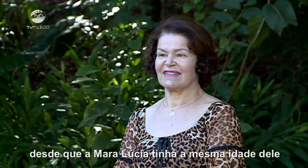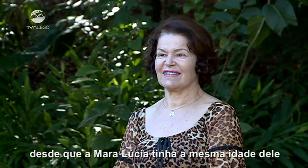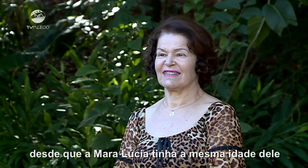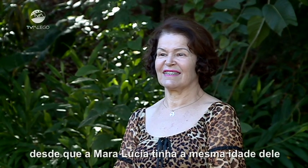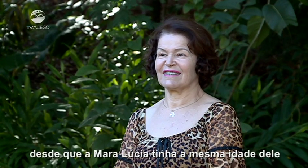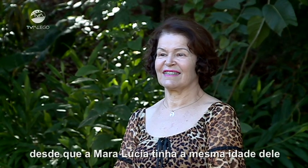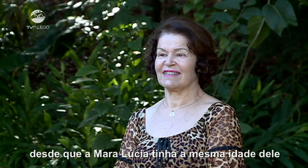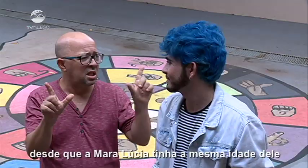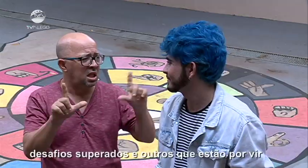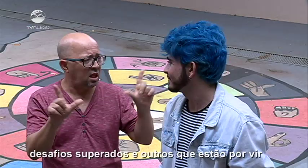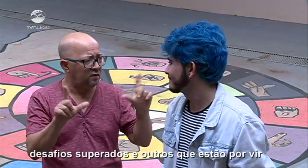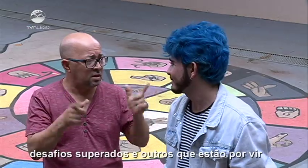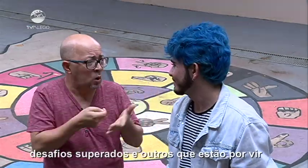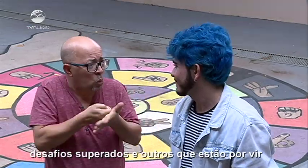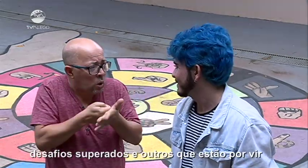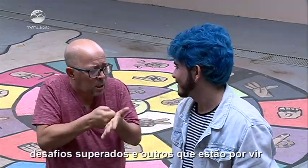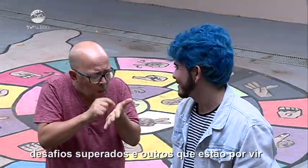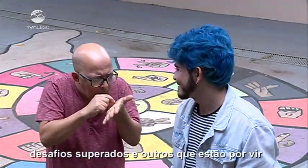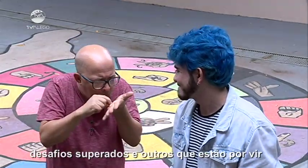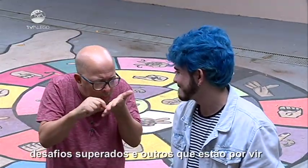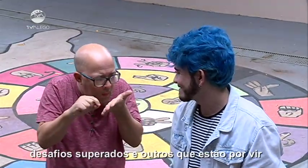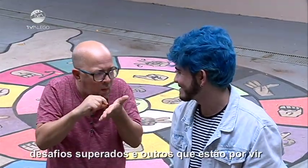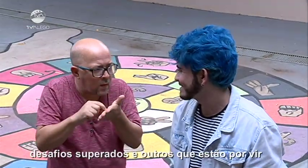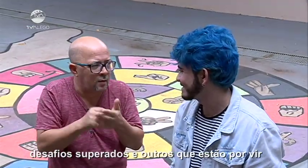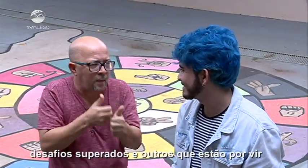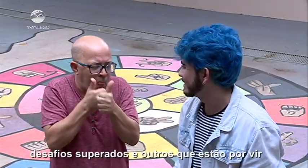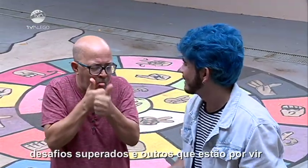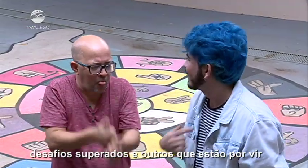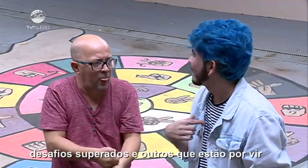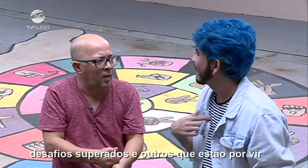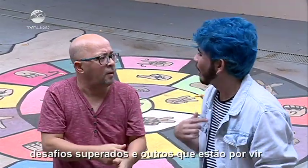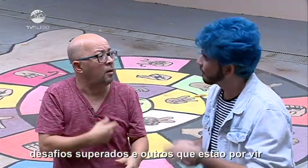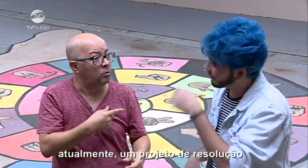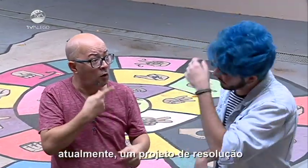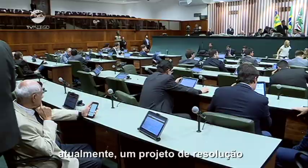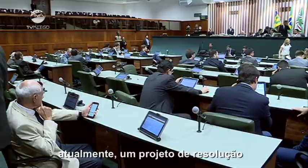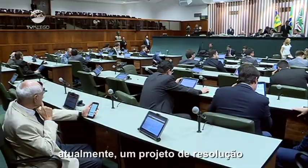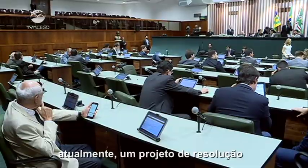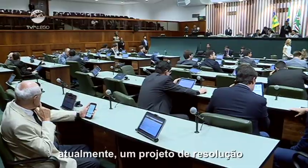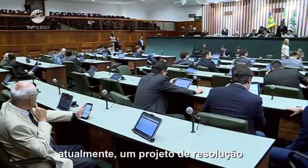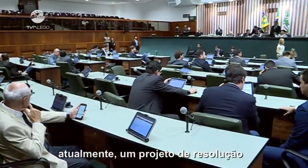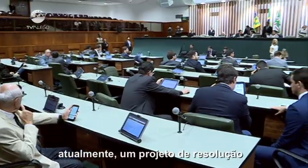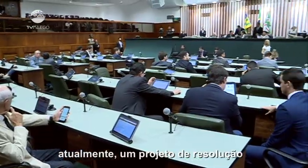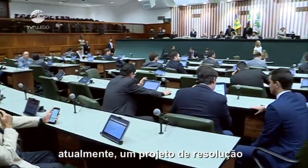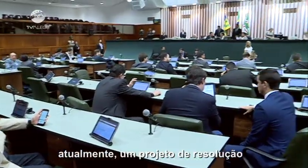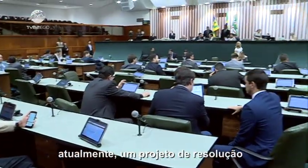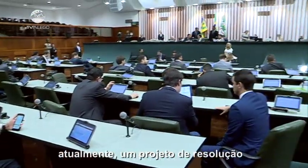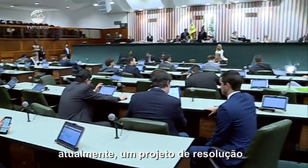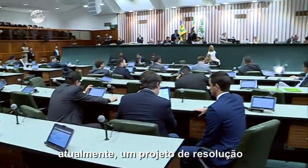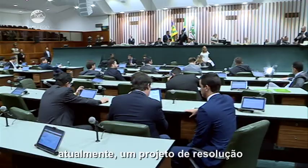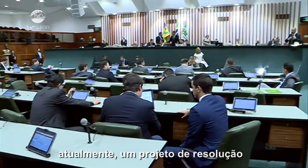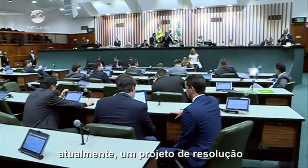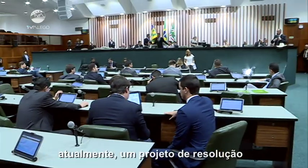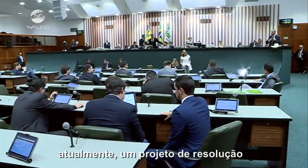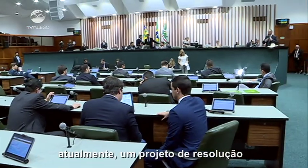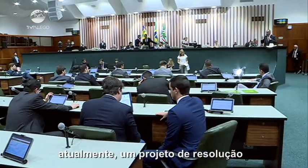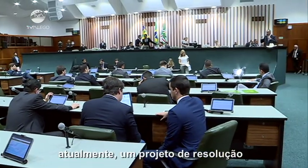dele. Desafios superados e outros que estão por vir. Atualmente, um projeto de resolução apresentado no mês